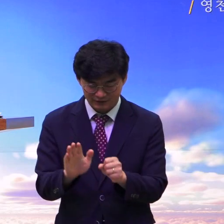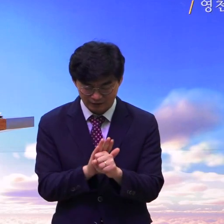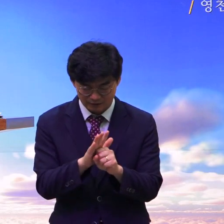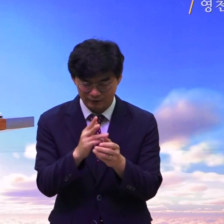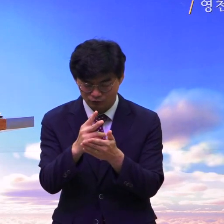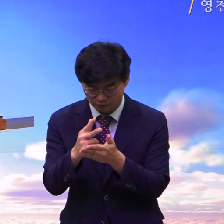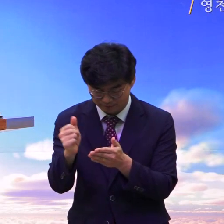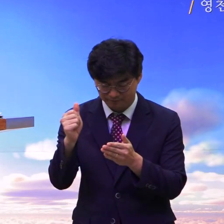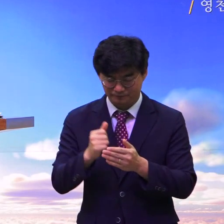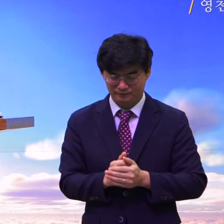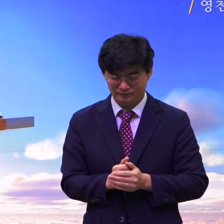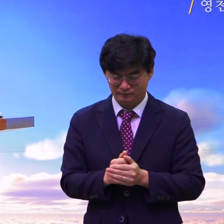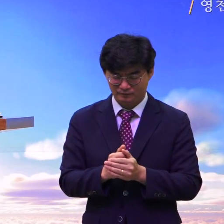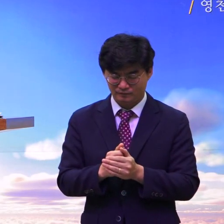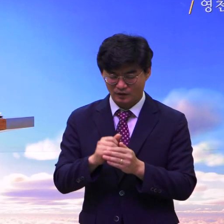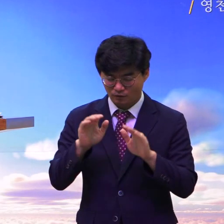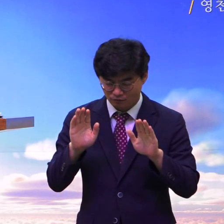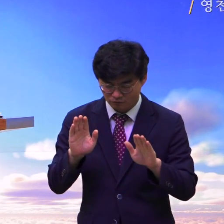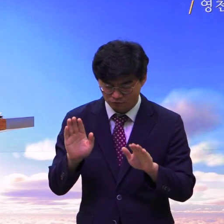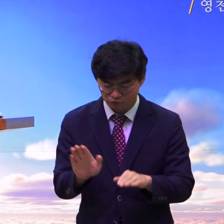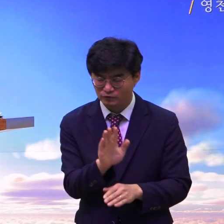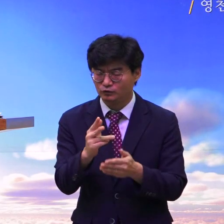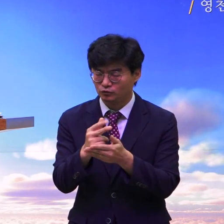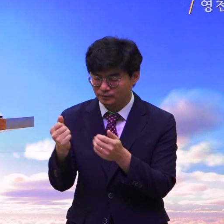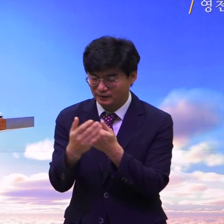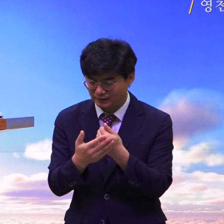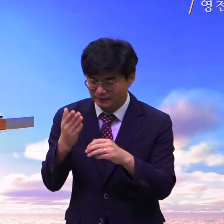주님, 우리 주님의 은혜를 감사합니다.